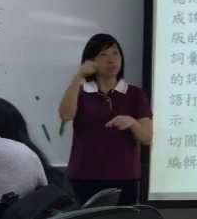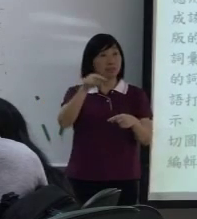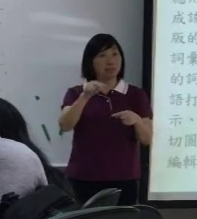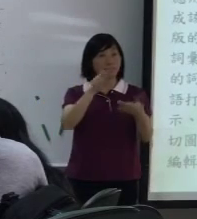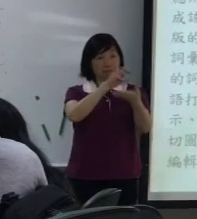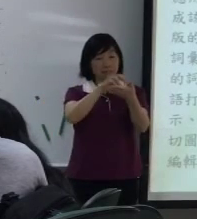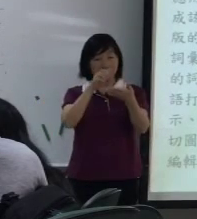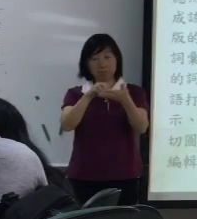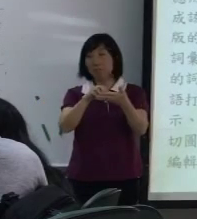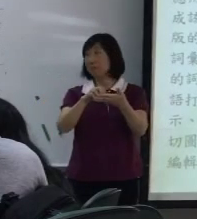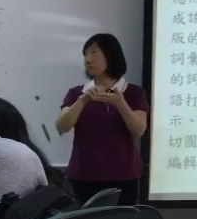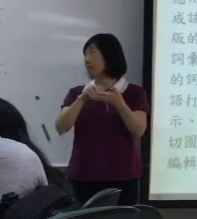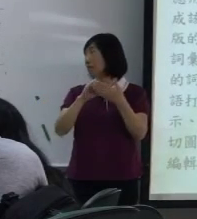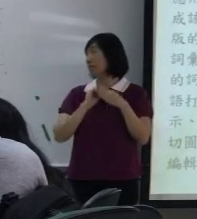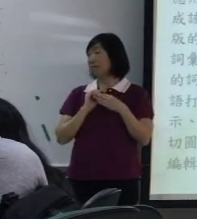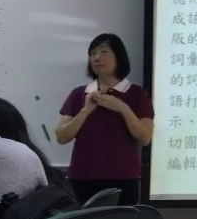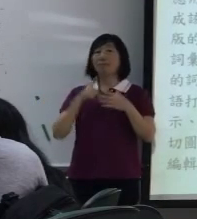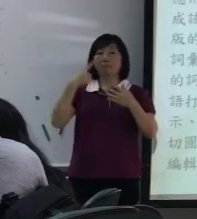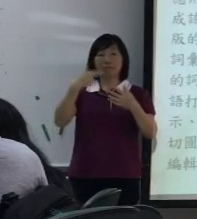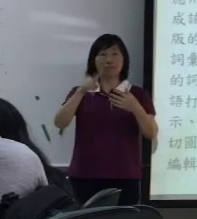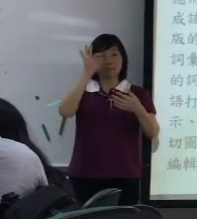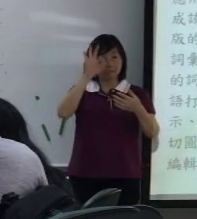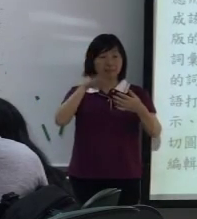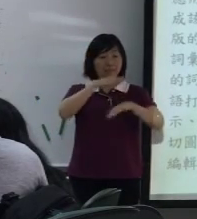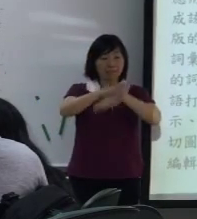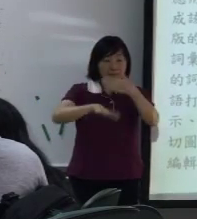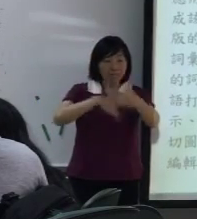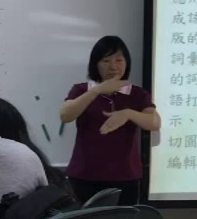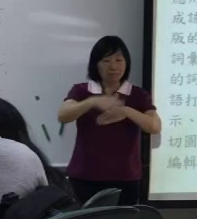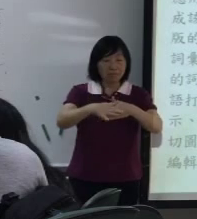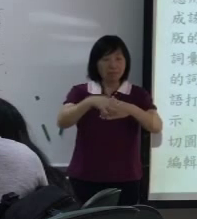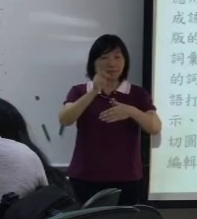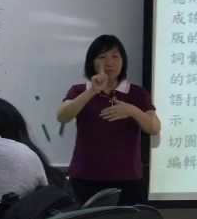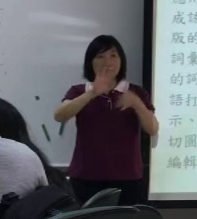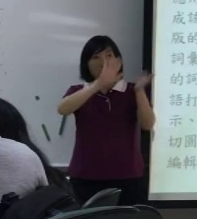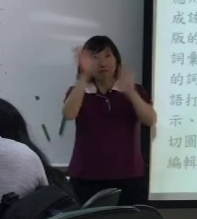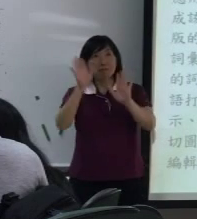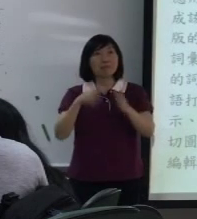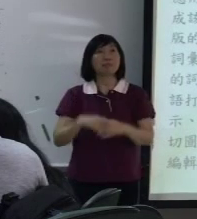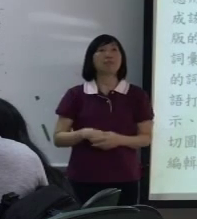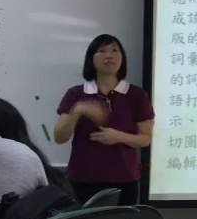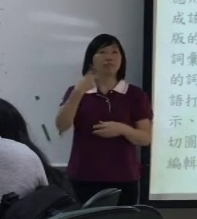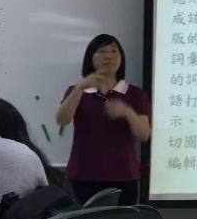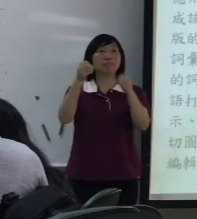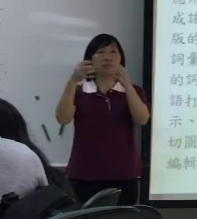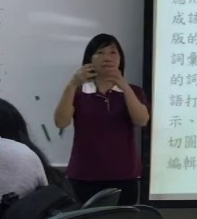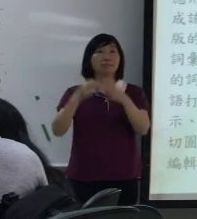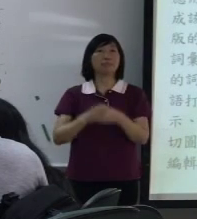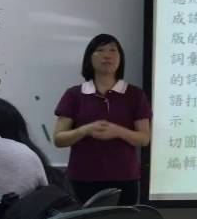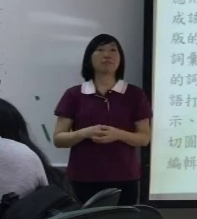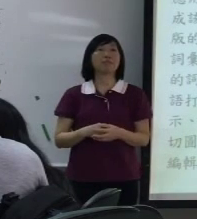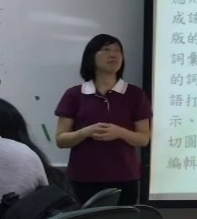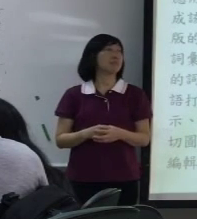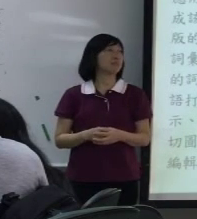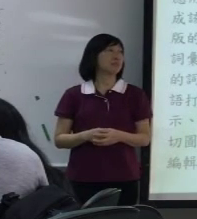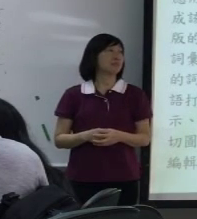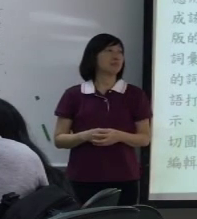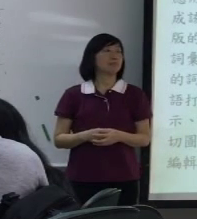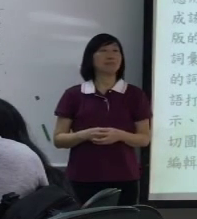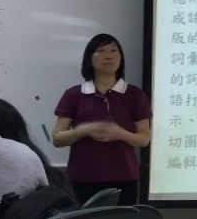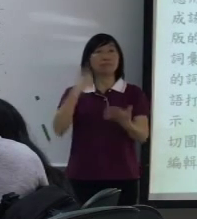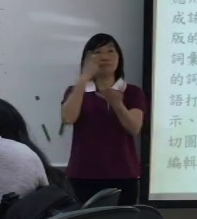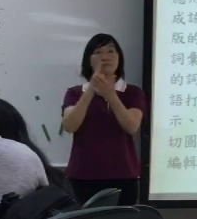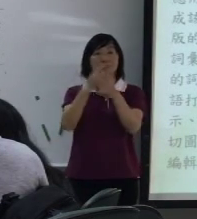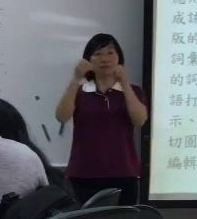逐词进行手语打法的讨论，然后也是一样哦，每